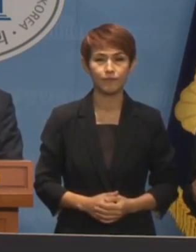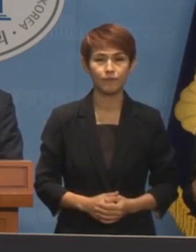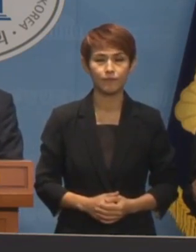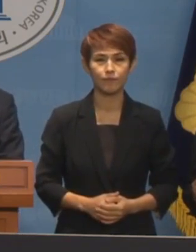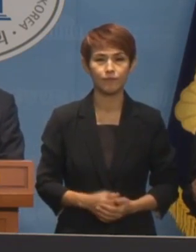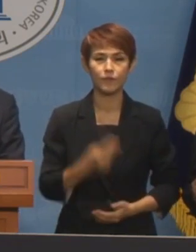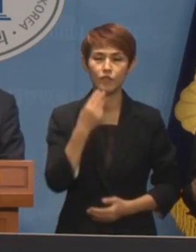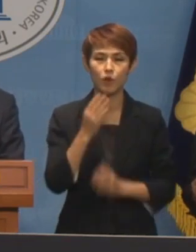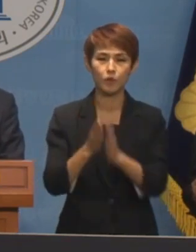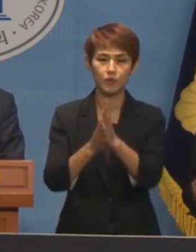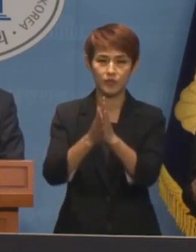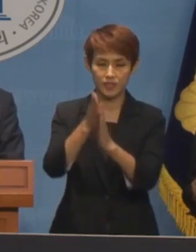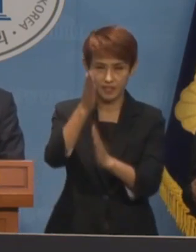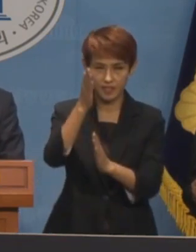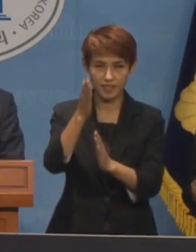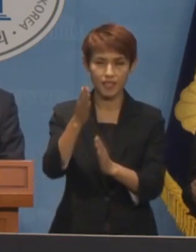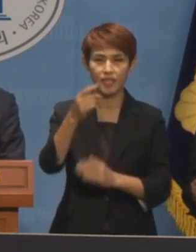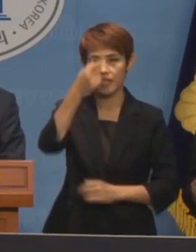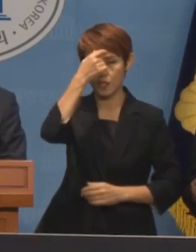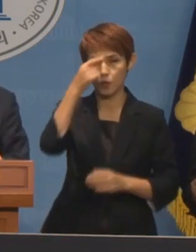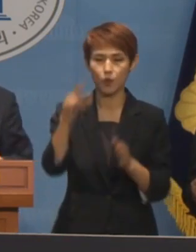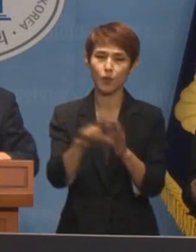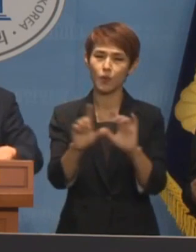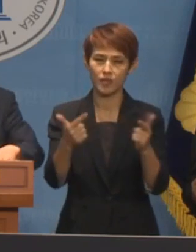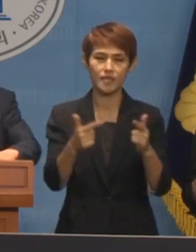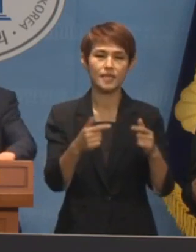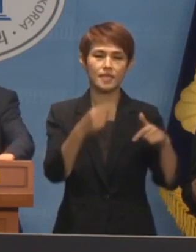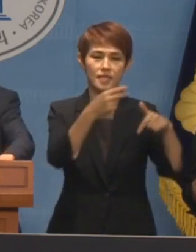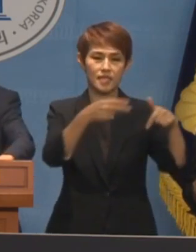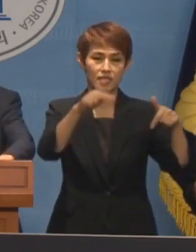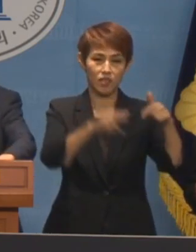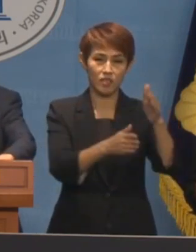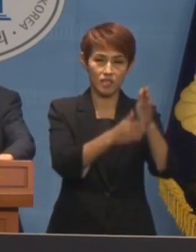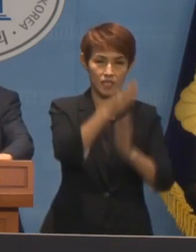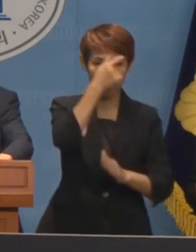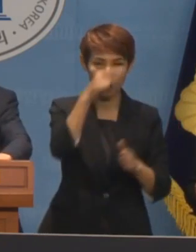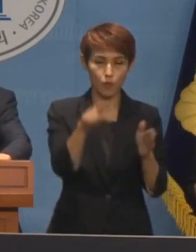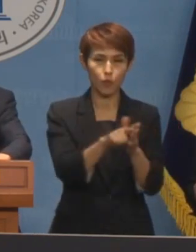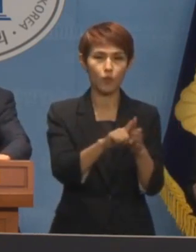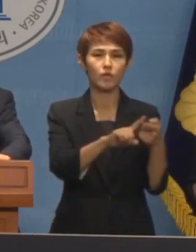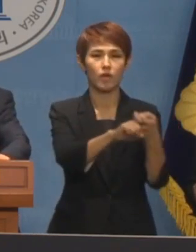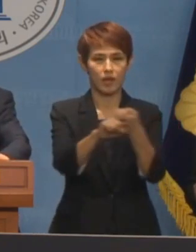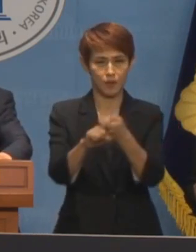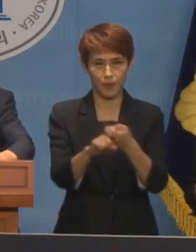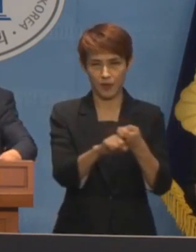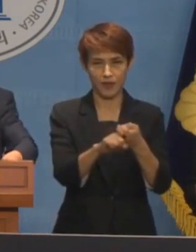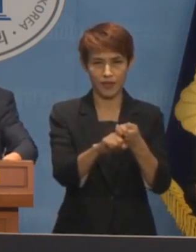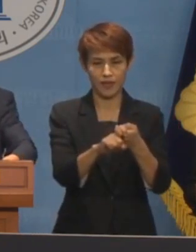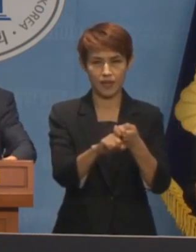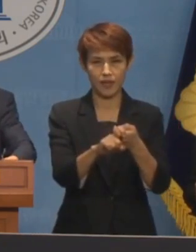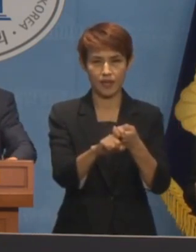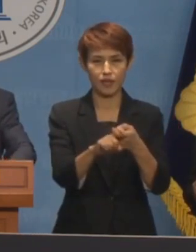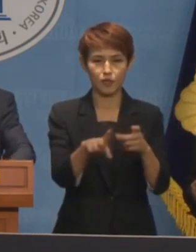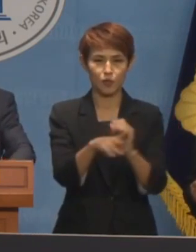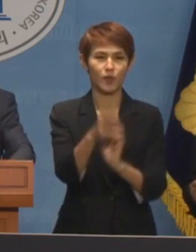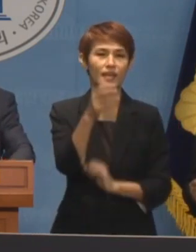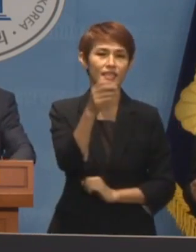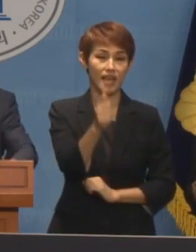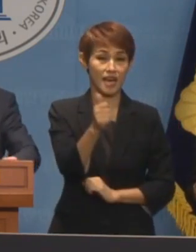서울시 기독교, 인천시 기독교 총연합회 직전